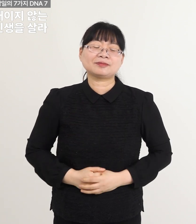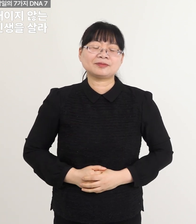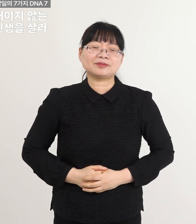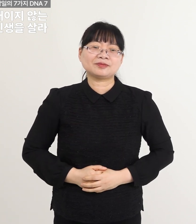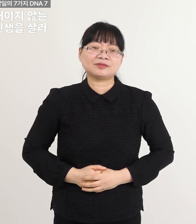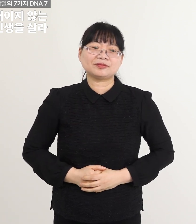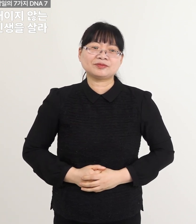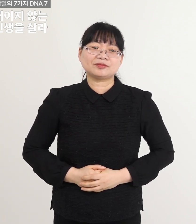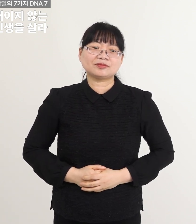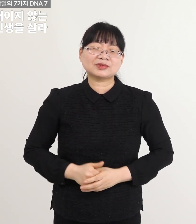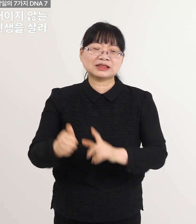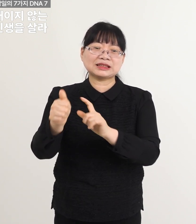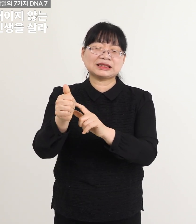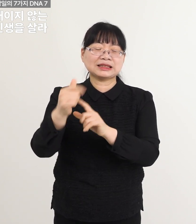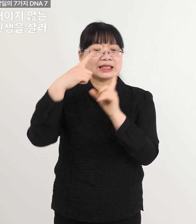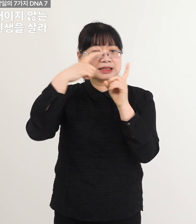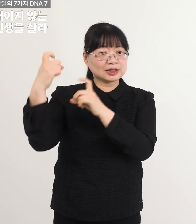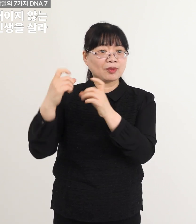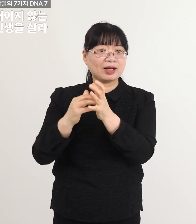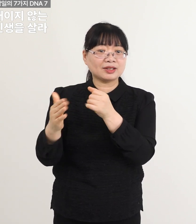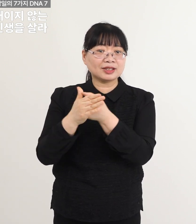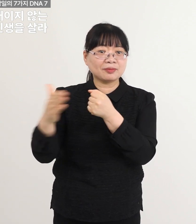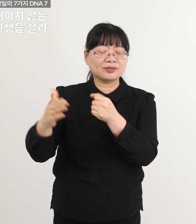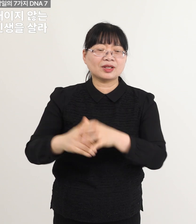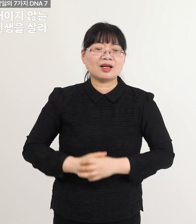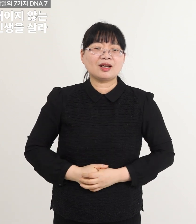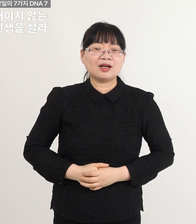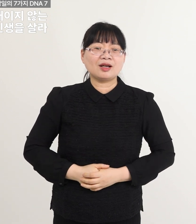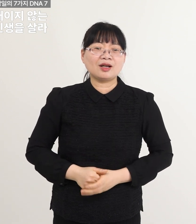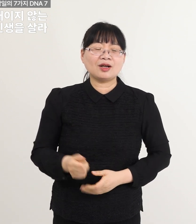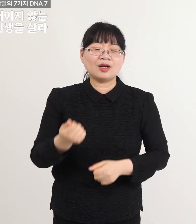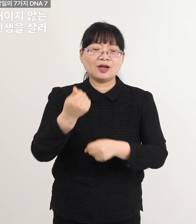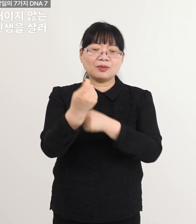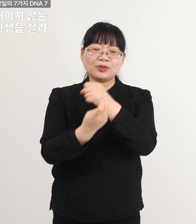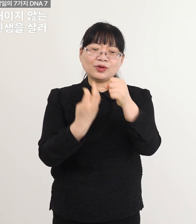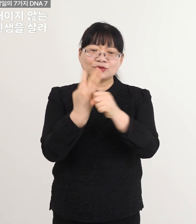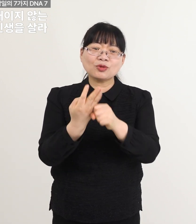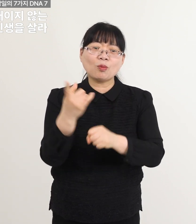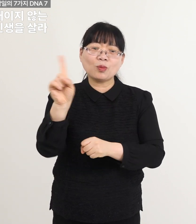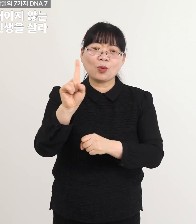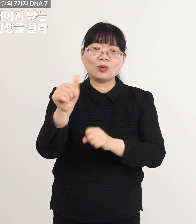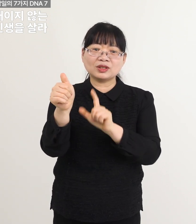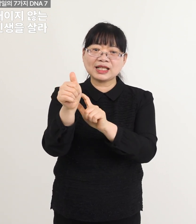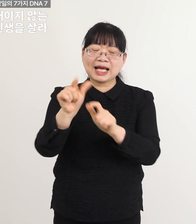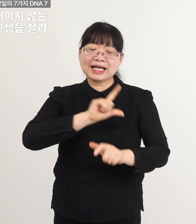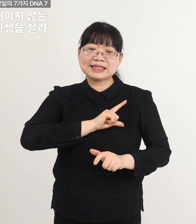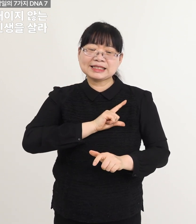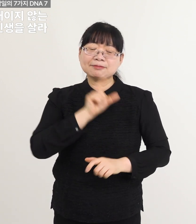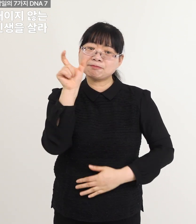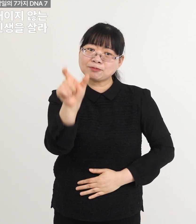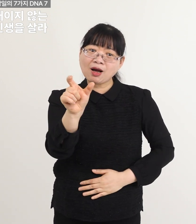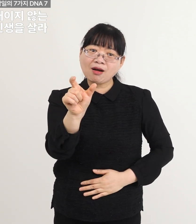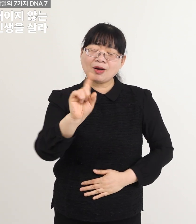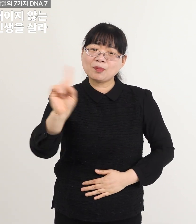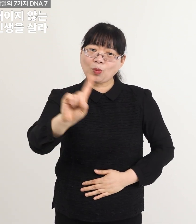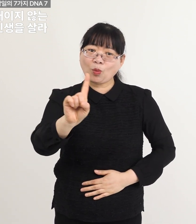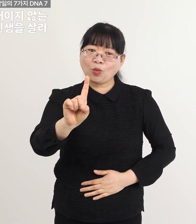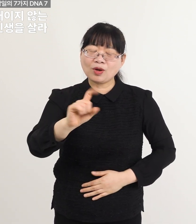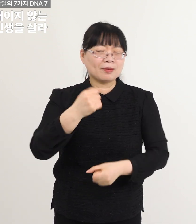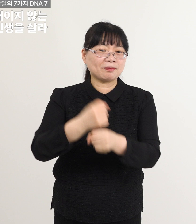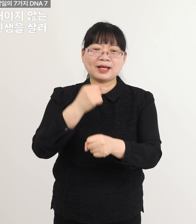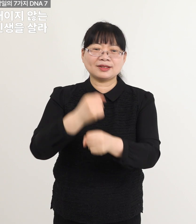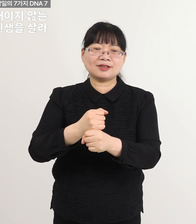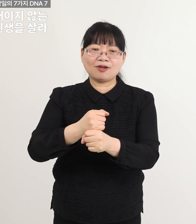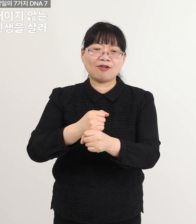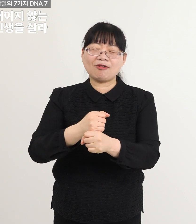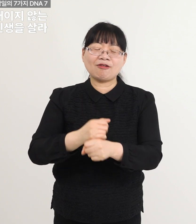뭐 그를 또 기념해가지고 몇 주년 뭐 그 사람 이름을 붙여서 뭐 어쩌고 저쩌고 만들어